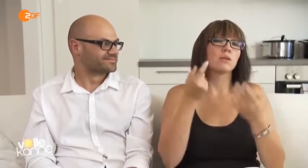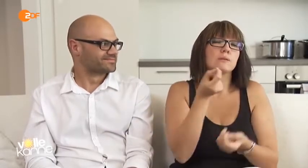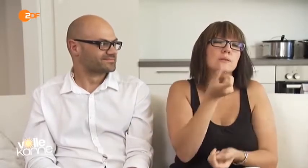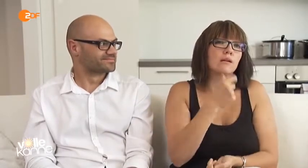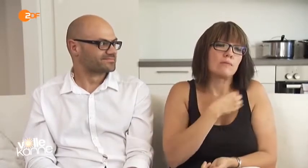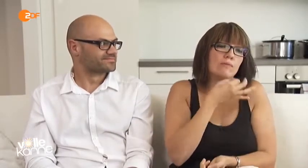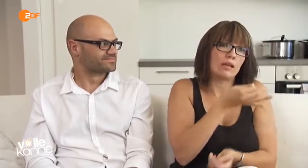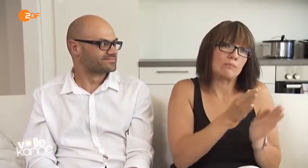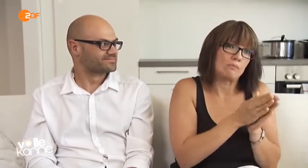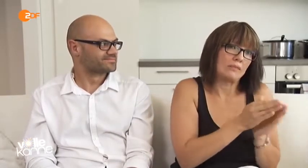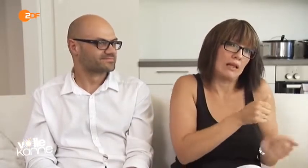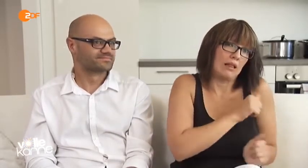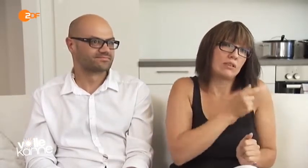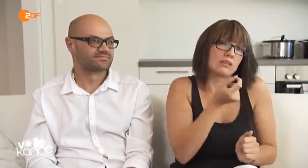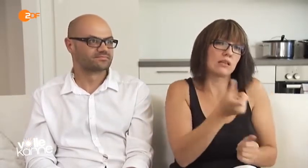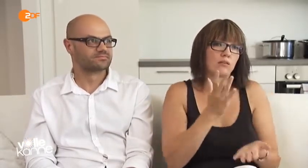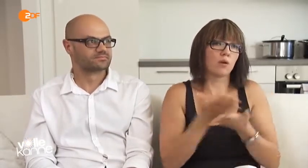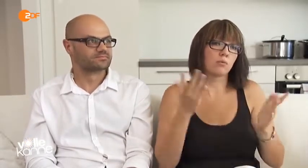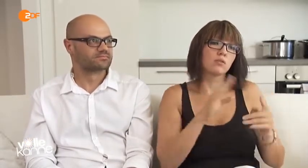Ich habe sie sehr selten als Dolmetscherin benutzt.